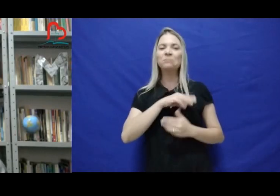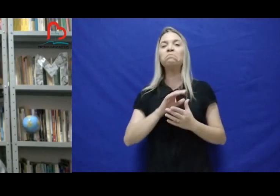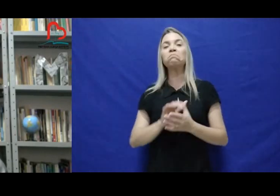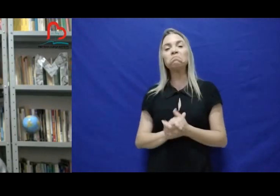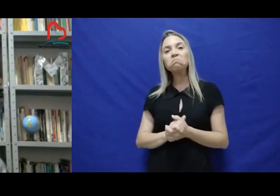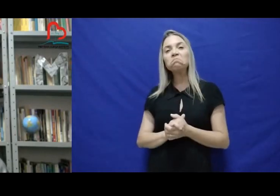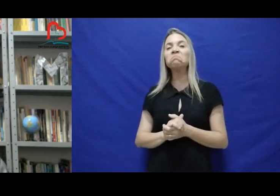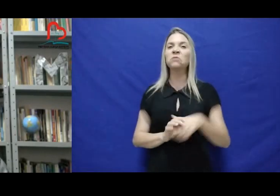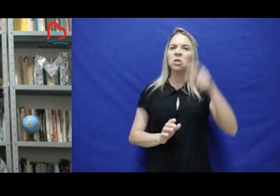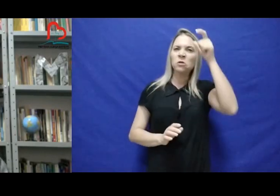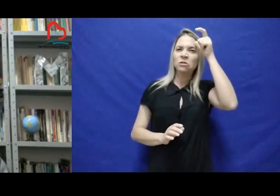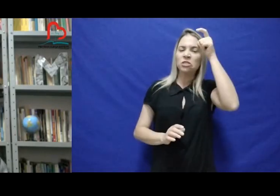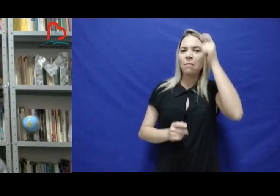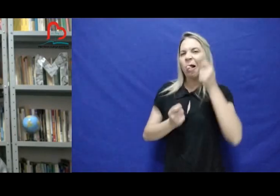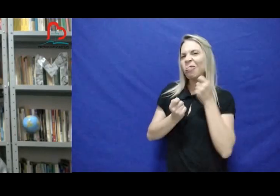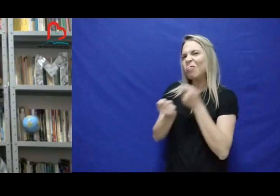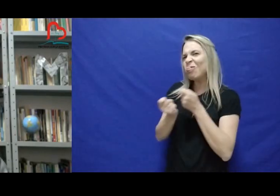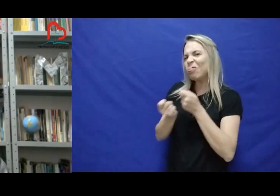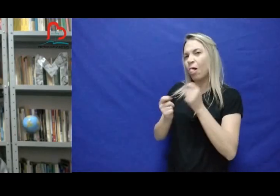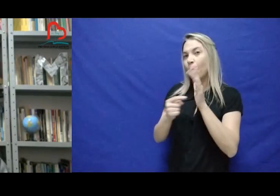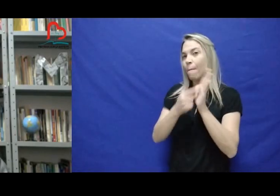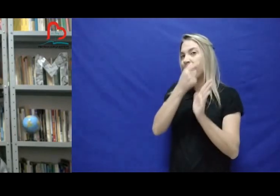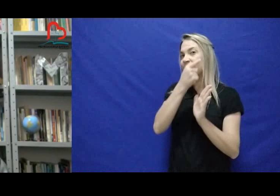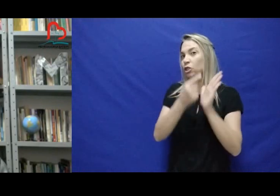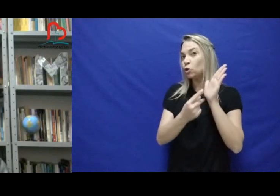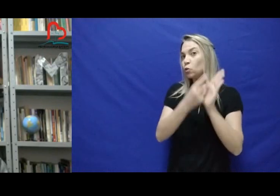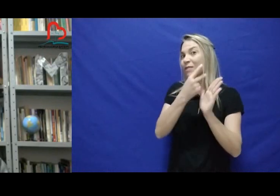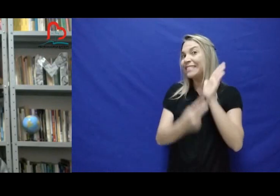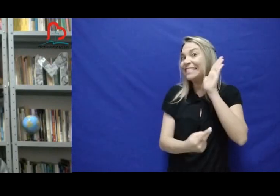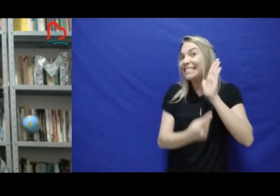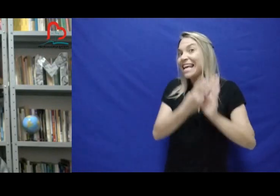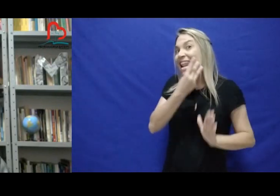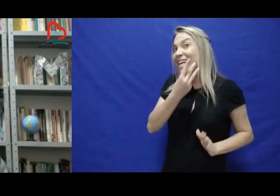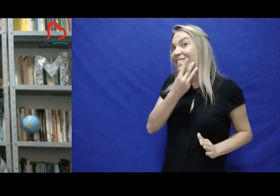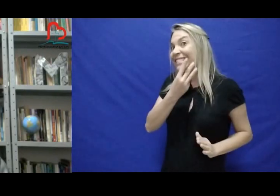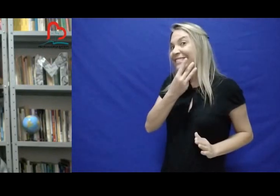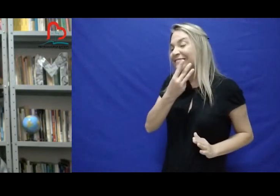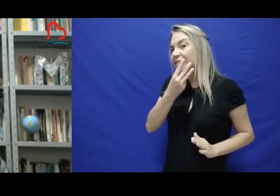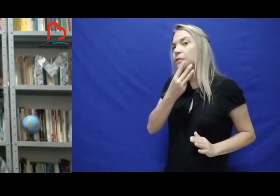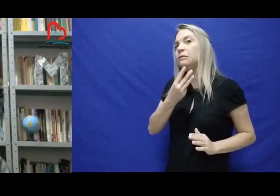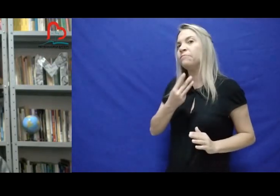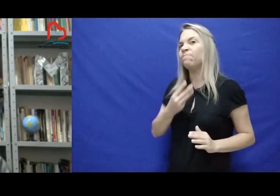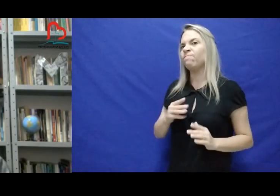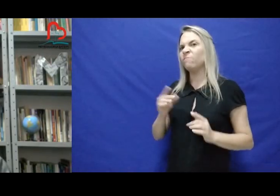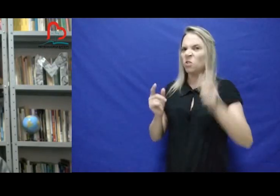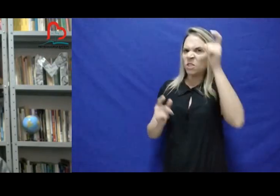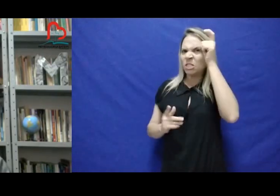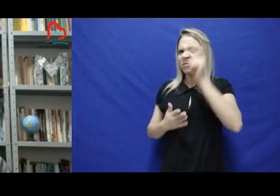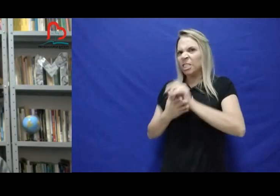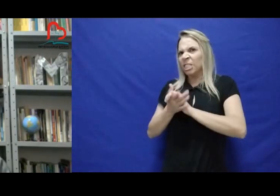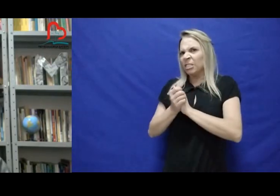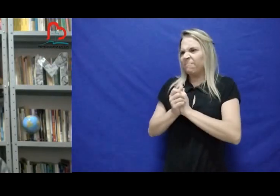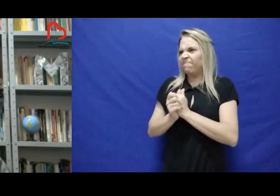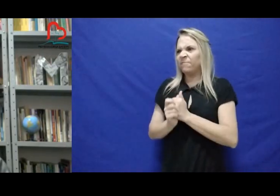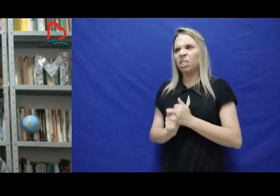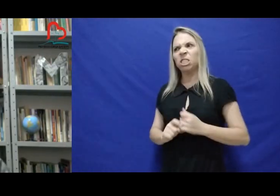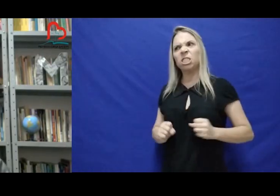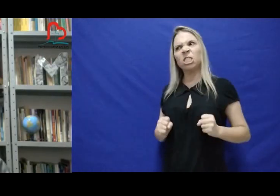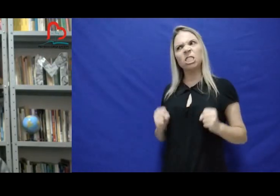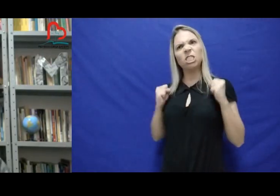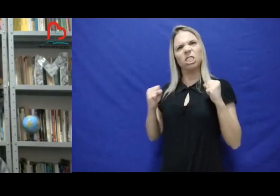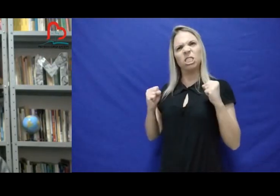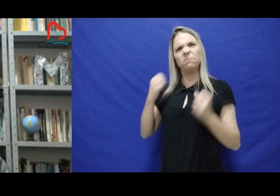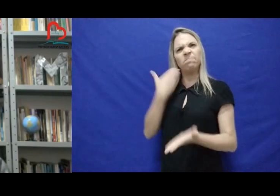diz que o diabo, depois que Jesus o repreendeu pela terceira vez, o deixou. E então, no momento